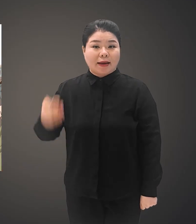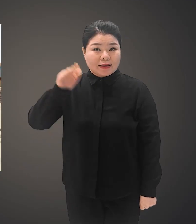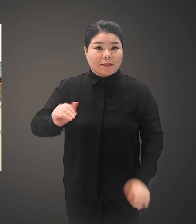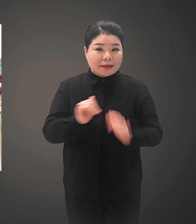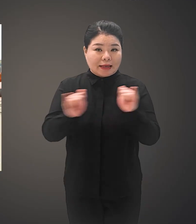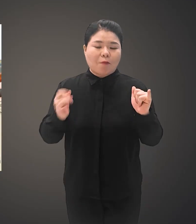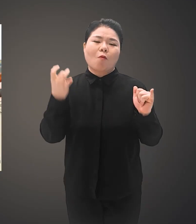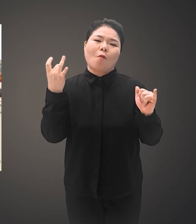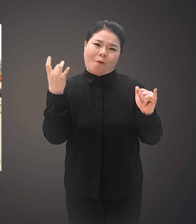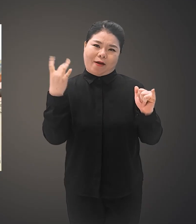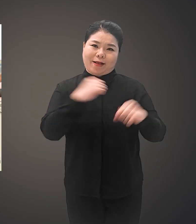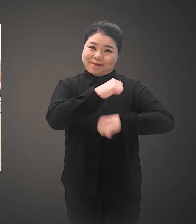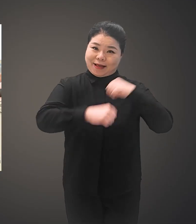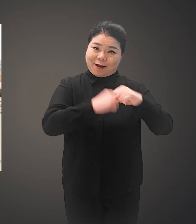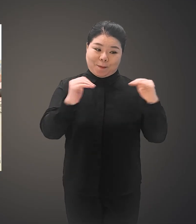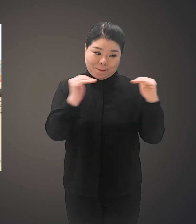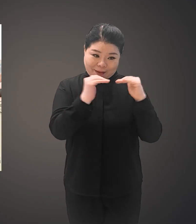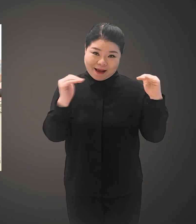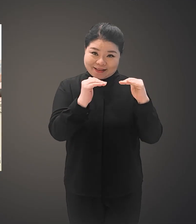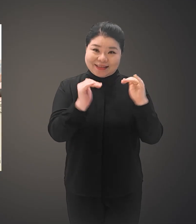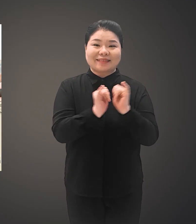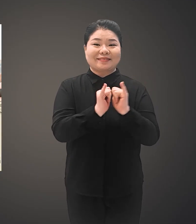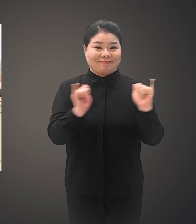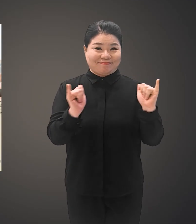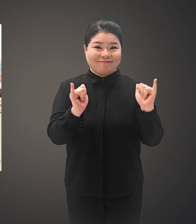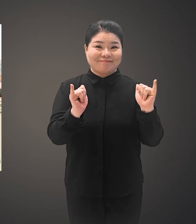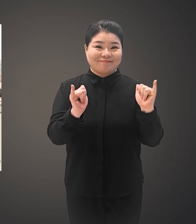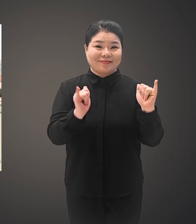그러나 사람은 본질적으로 자유롭고 평등한 존재이며,